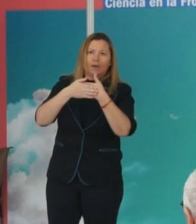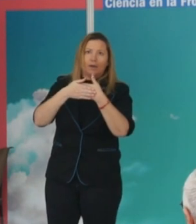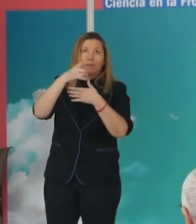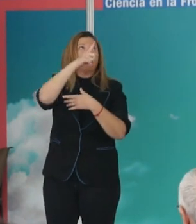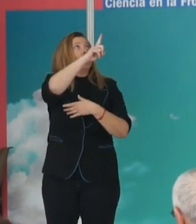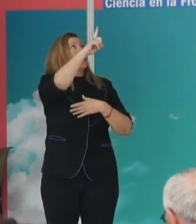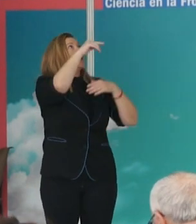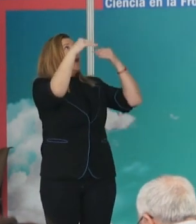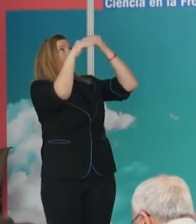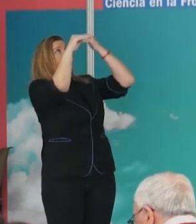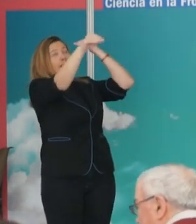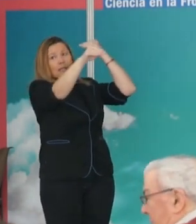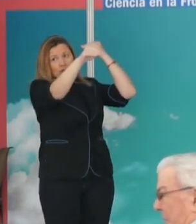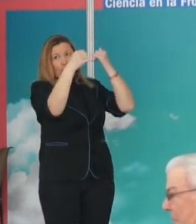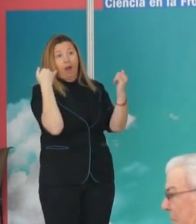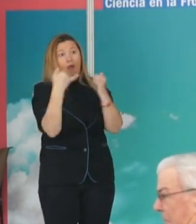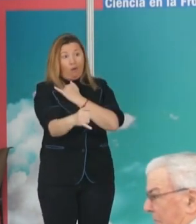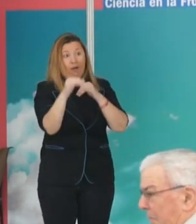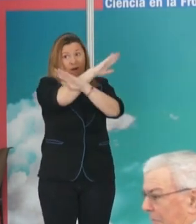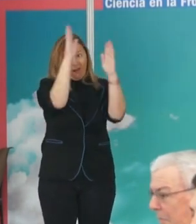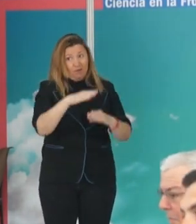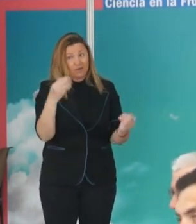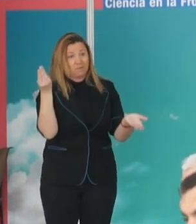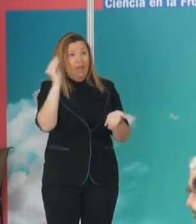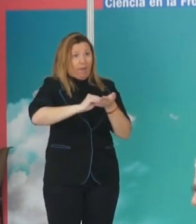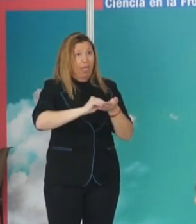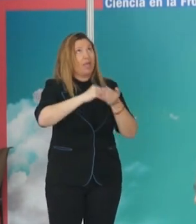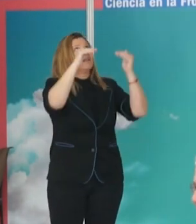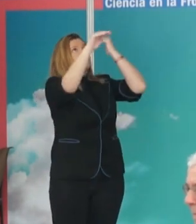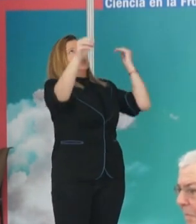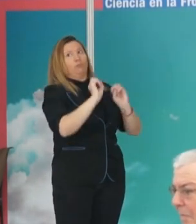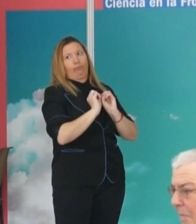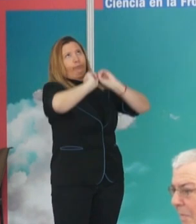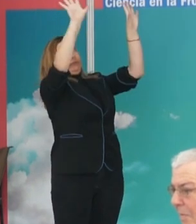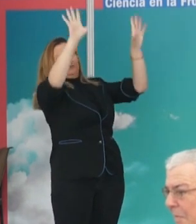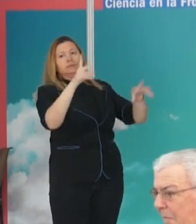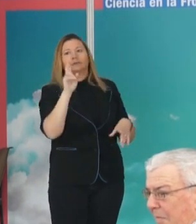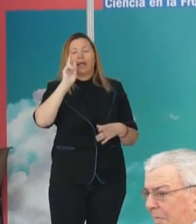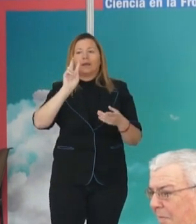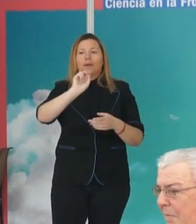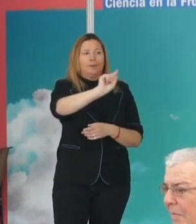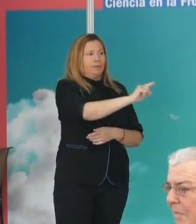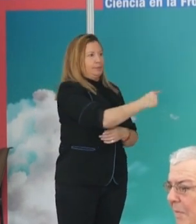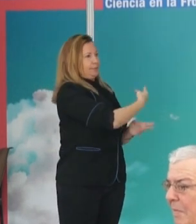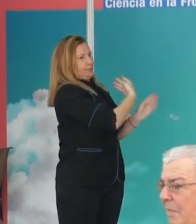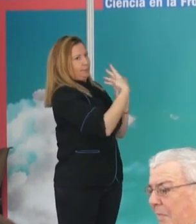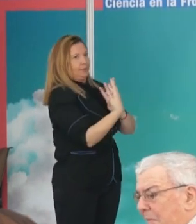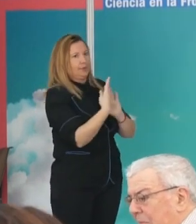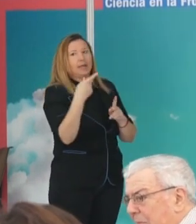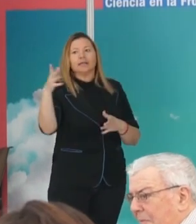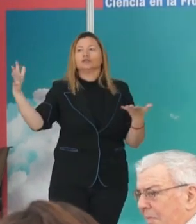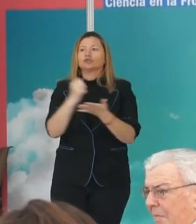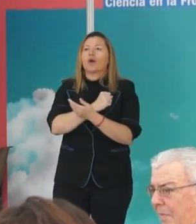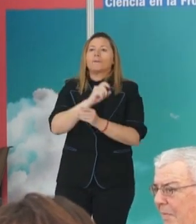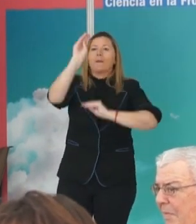techo manchado. Así es que me vengo aquí, señores, os dais la huertecita, ¿vale? Estáis muy ágiles y llamamos todos a nuestro